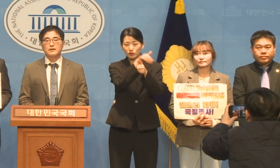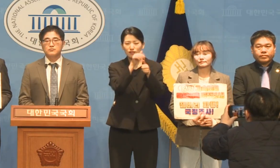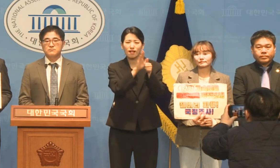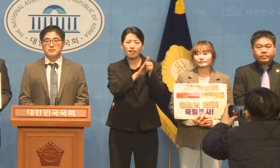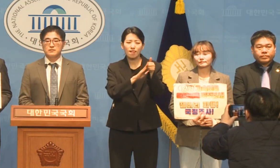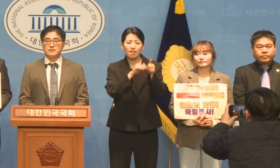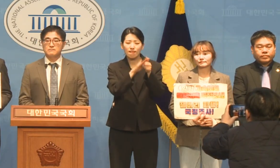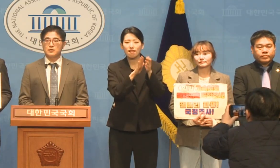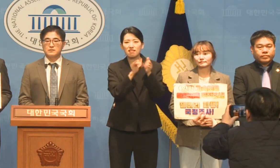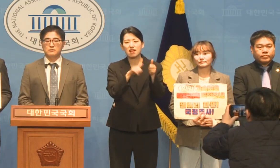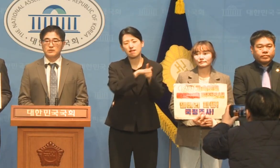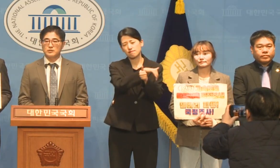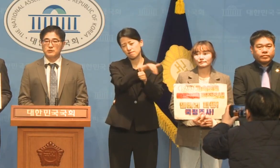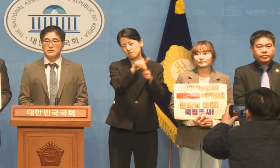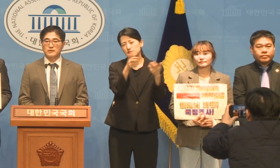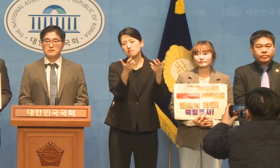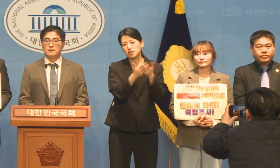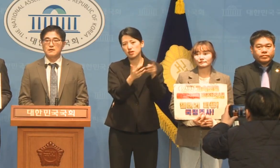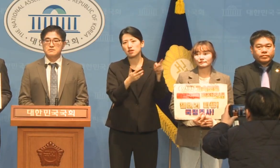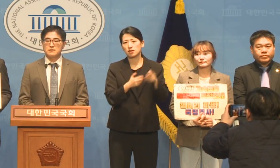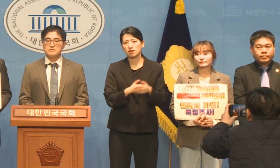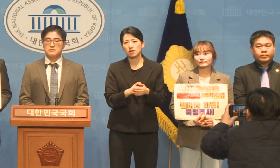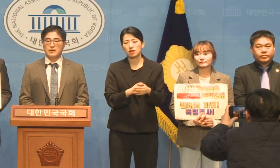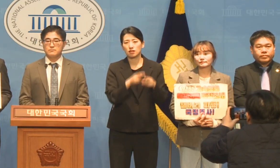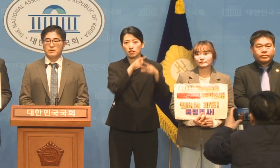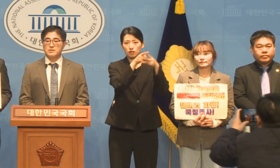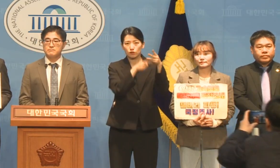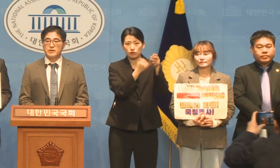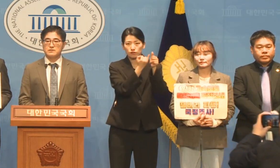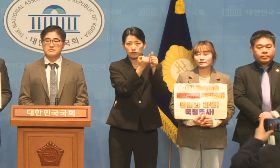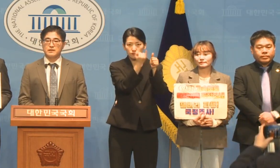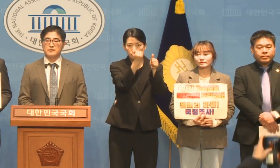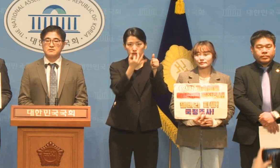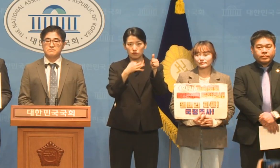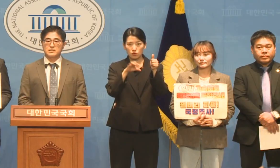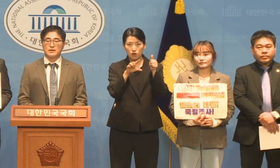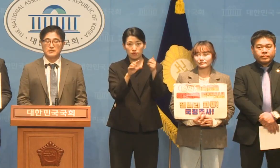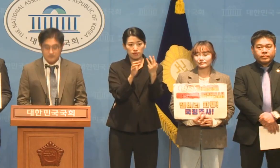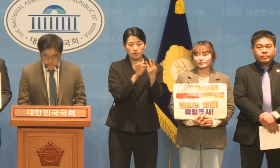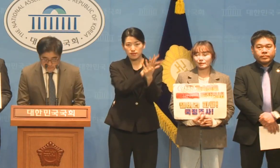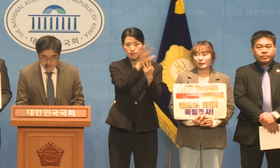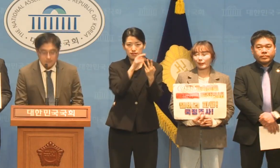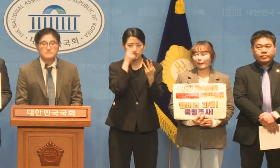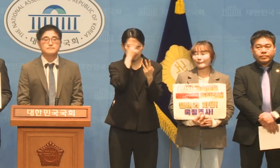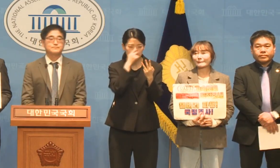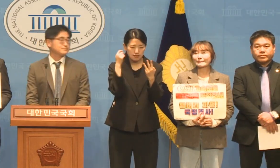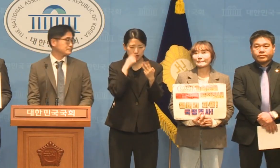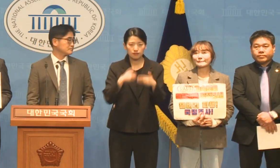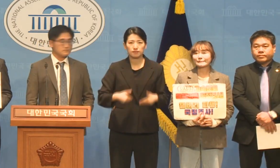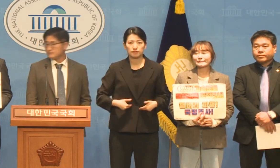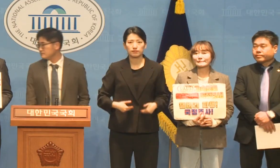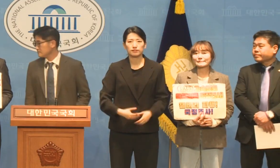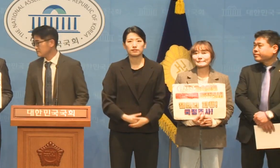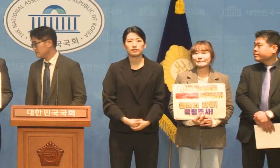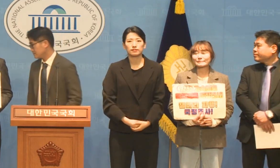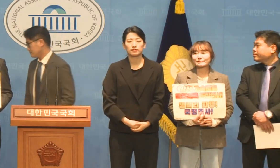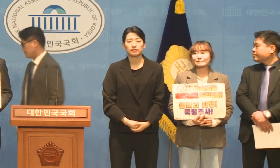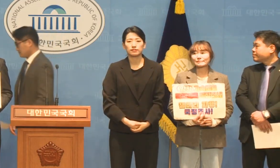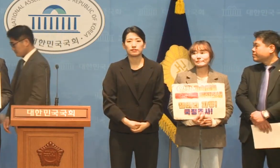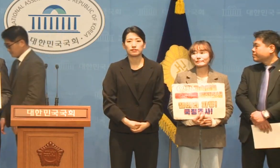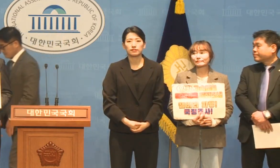것입니다. 윤석열, 김건희, 원희룡에 대해서 철저한 법의 심판이 있어야 할 것입니다. 이상입니다.